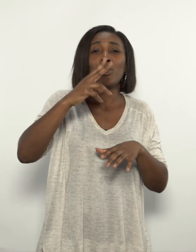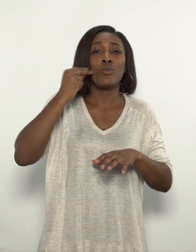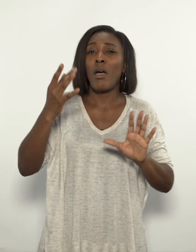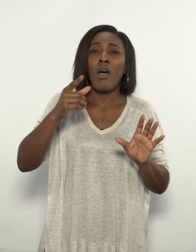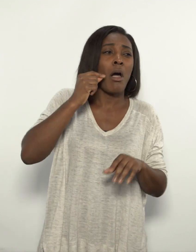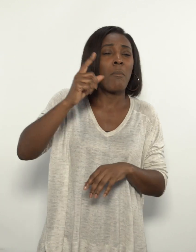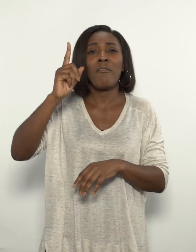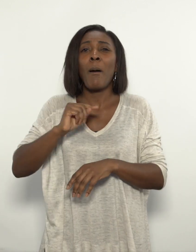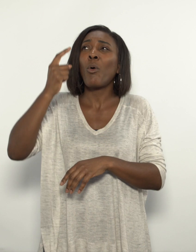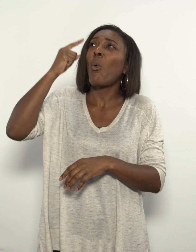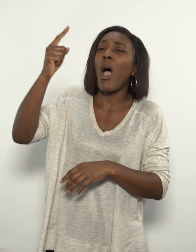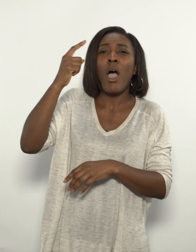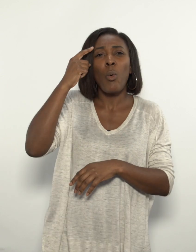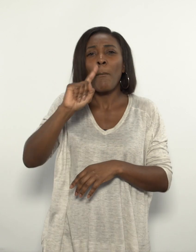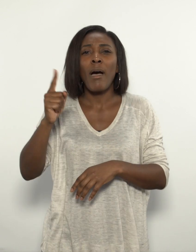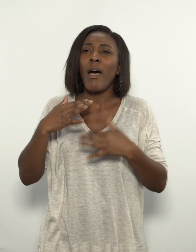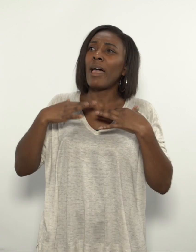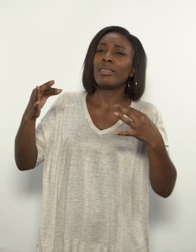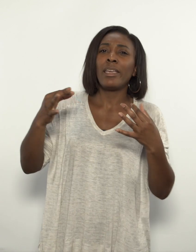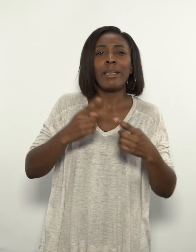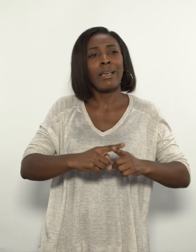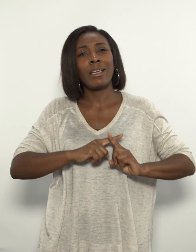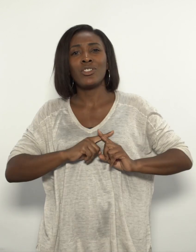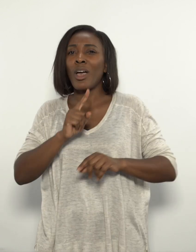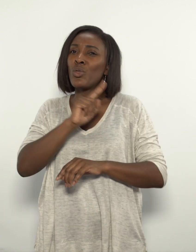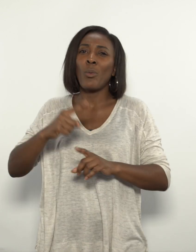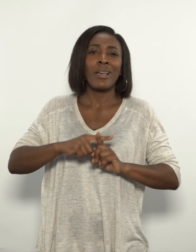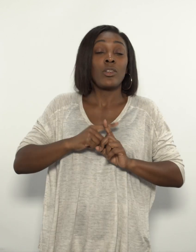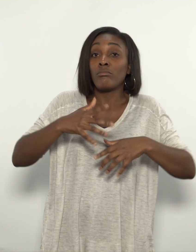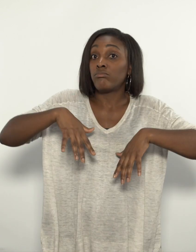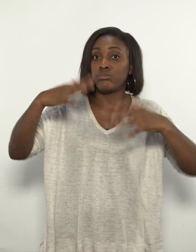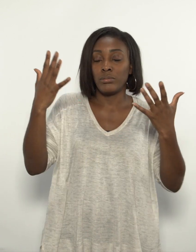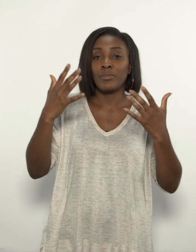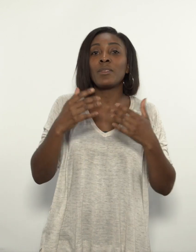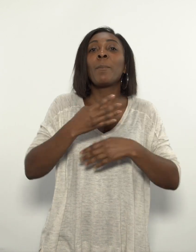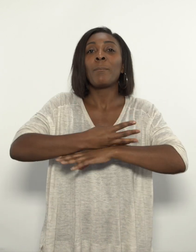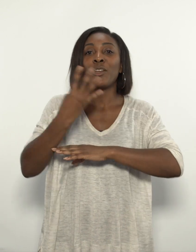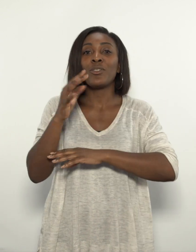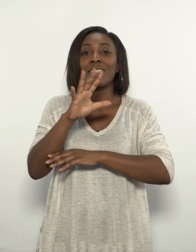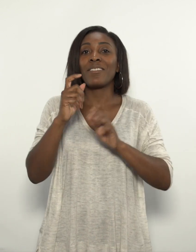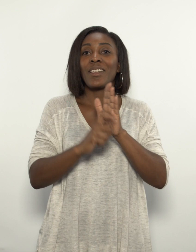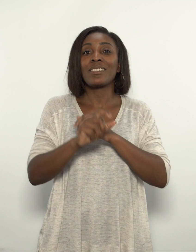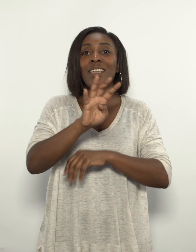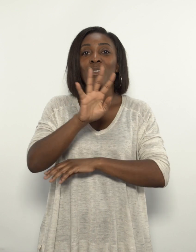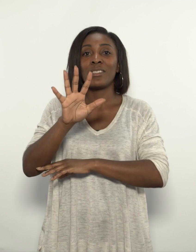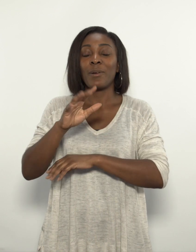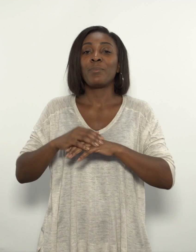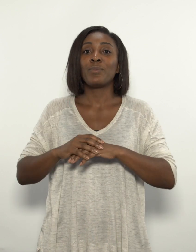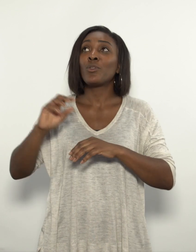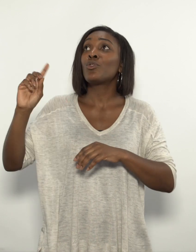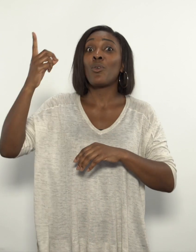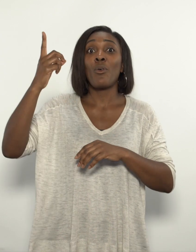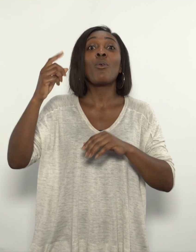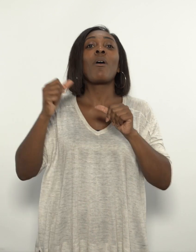sans exception, les croyants comme les non-croyants, les chrétiens comme les non-chrétiens. Matthieu 5, 45 nous dit que Dieu